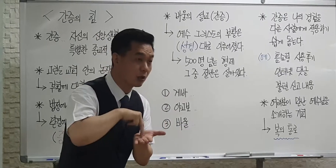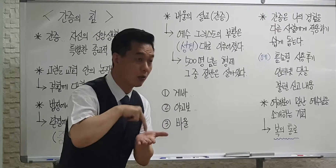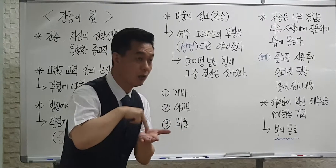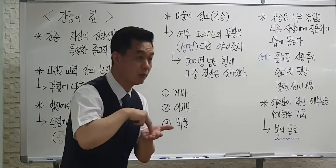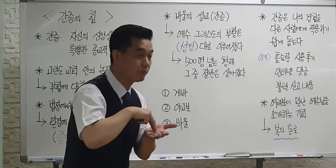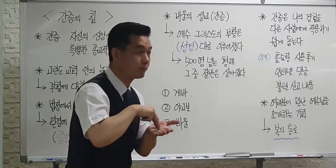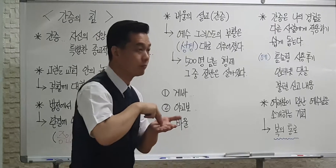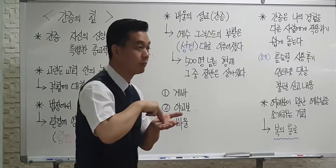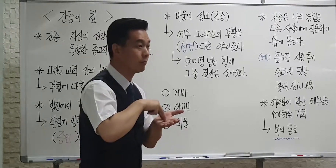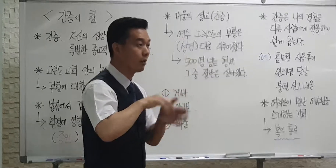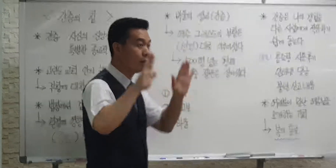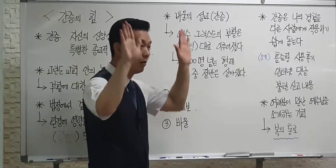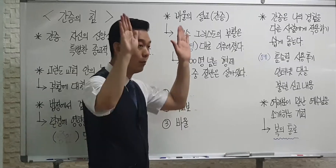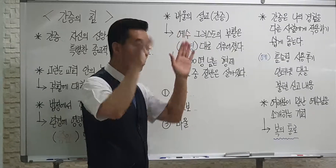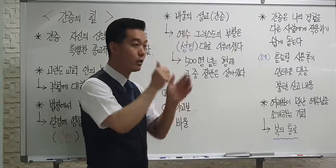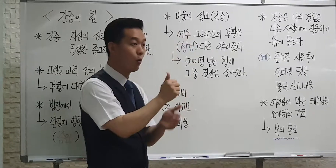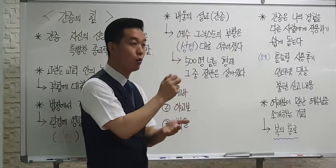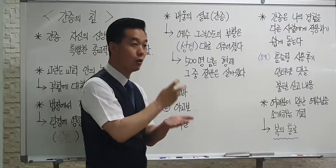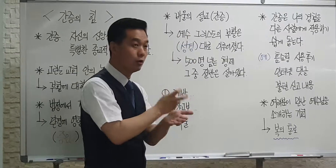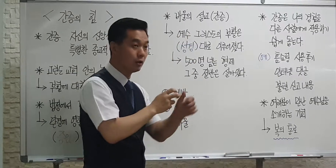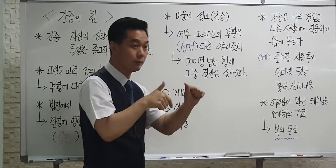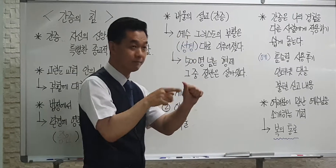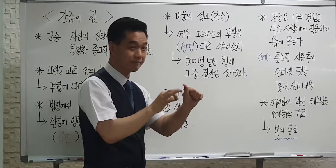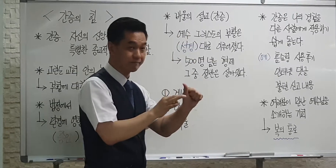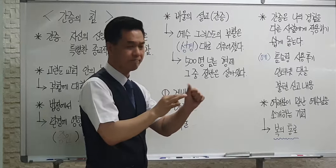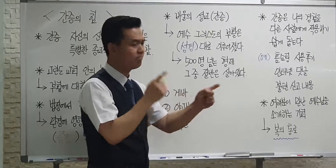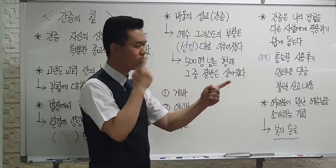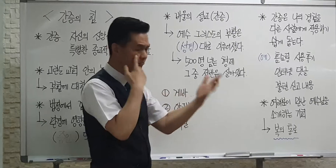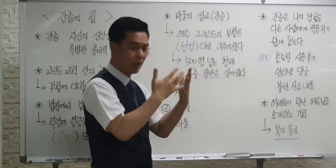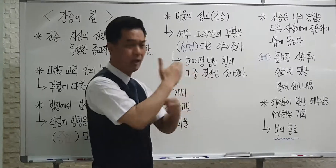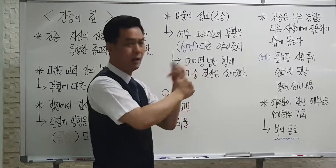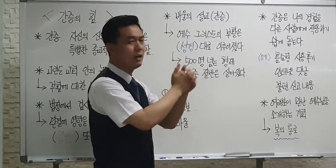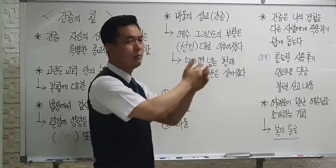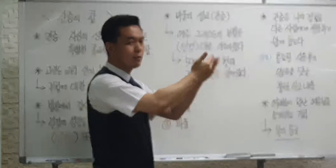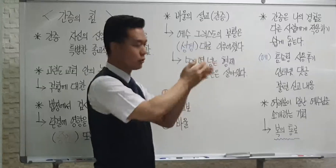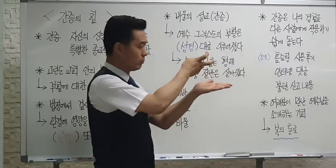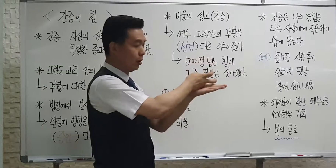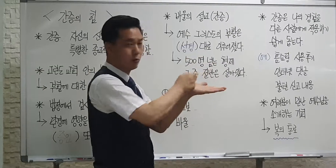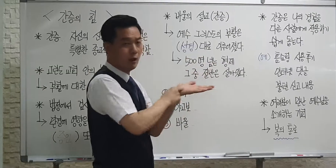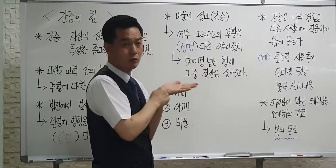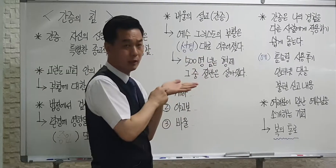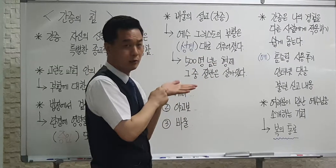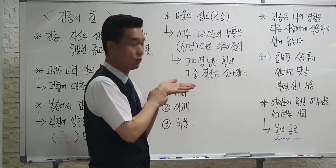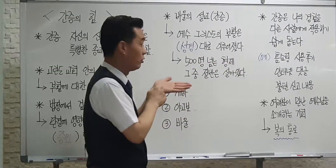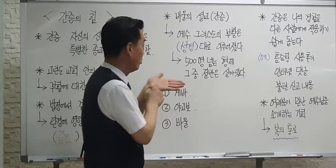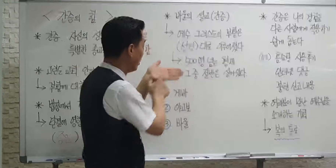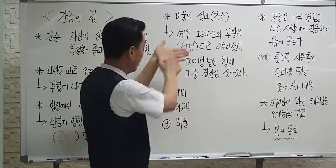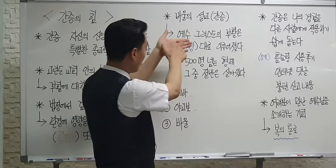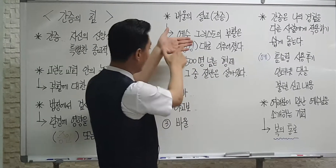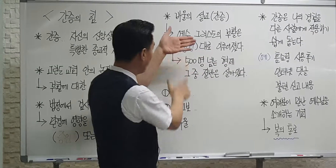입장에서는 모세 오경을 하나님이 주신 법으로 알고 살거든요. 거기에 나와